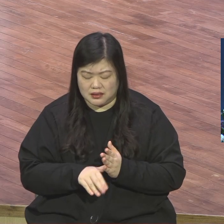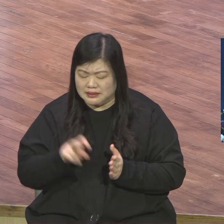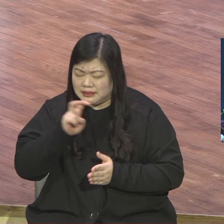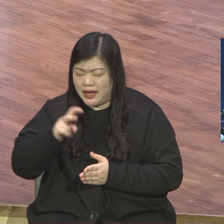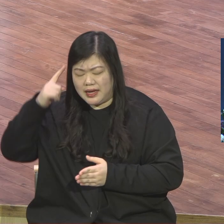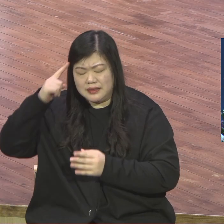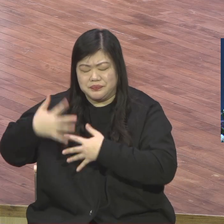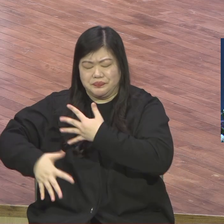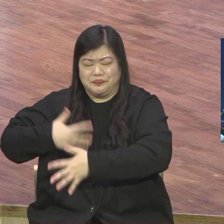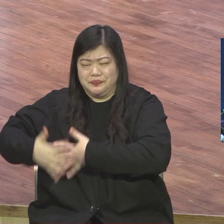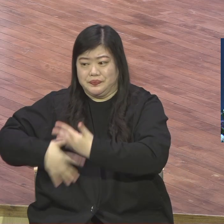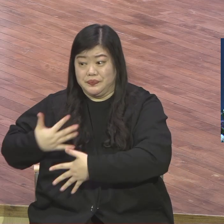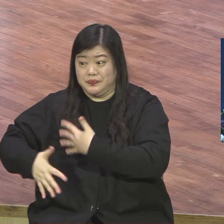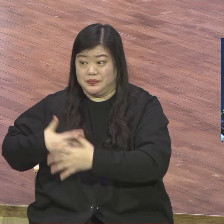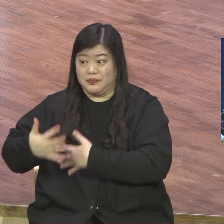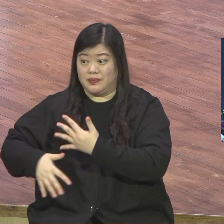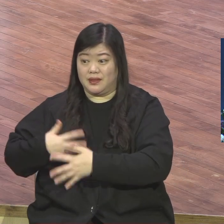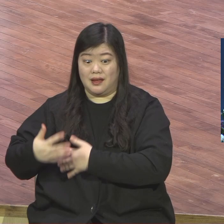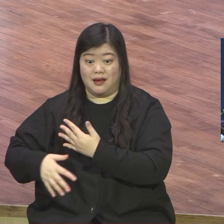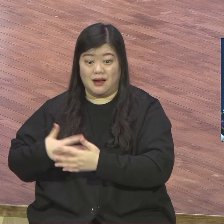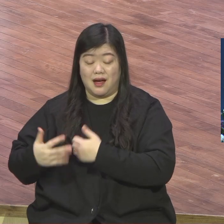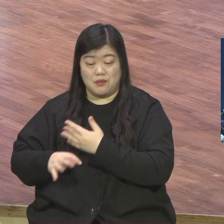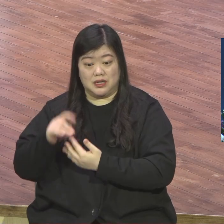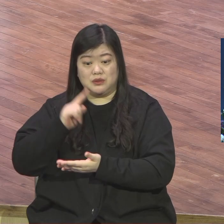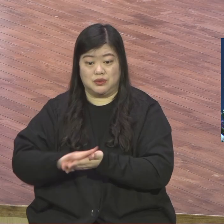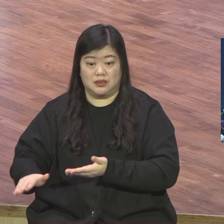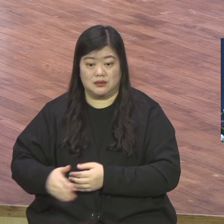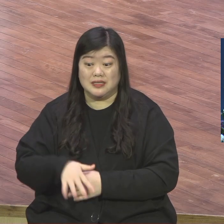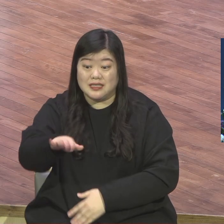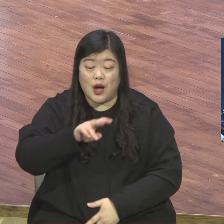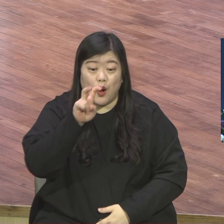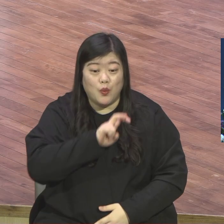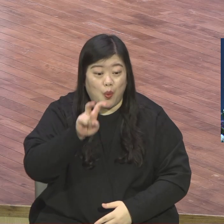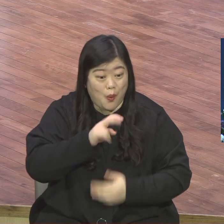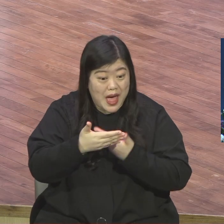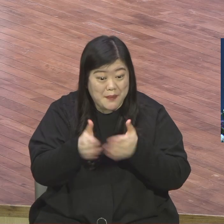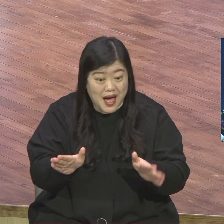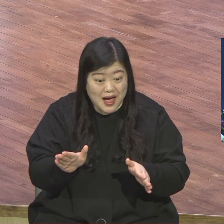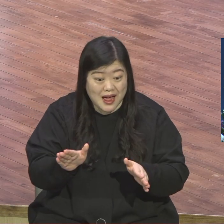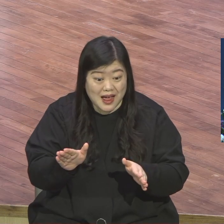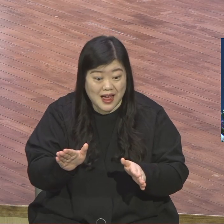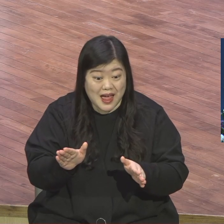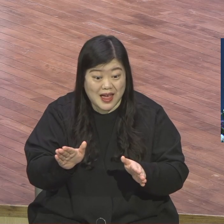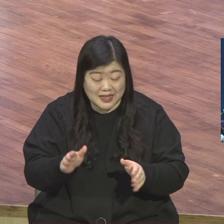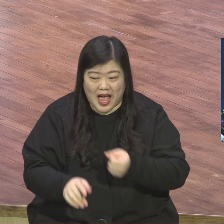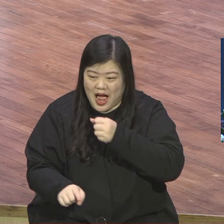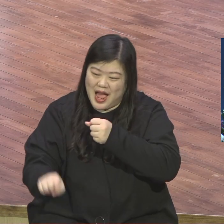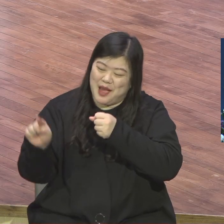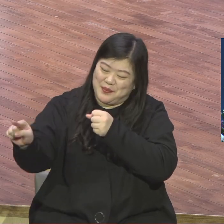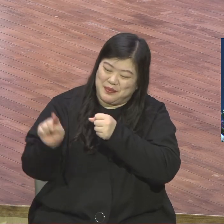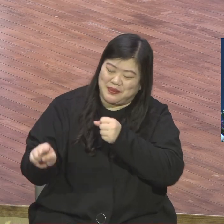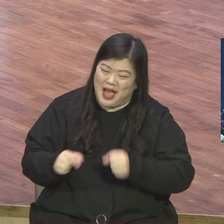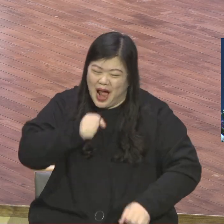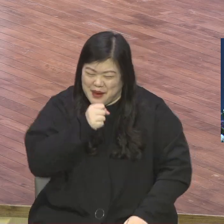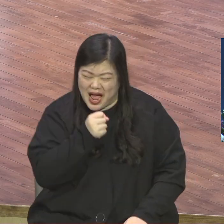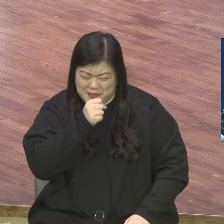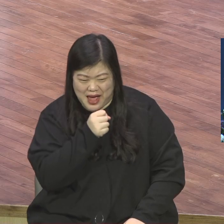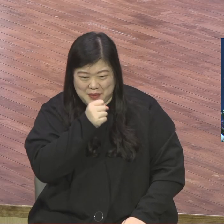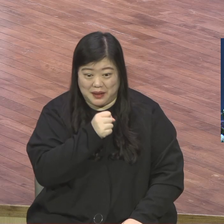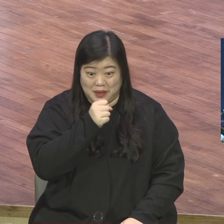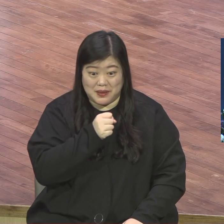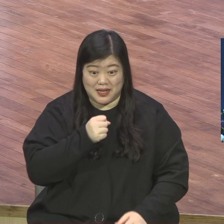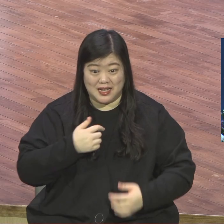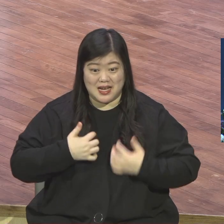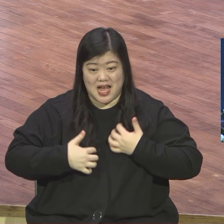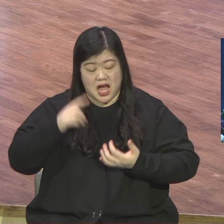버려요. 여러분 노래방 가 노래 안 불러도 신나잖아요. 그 노래들이 다 슬픈 노래고 다 떠나는 노래고